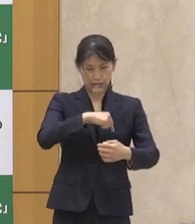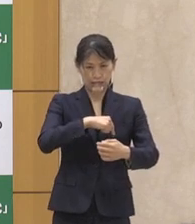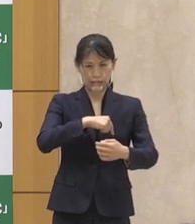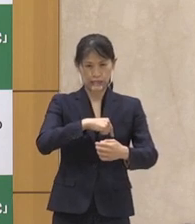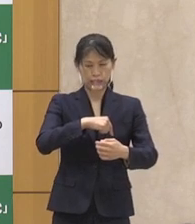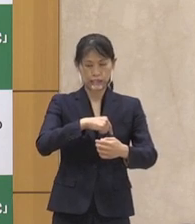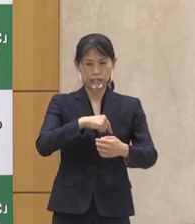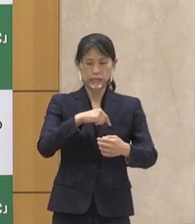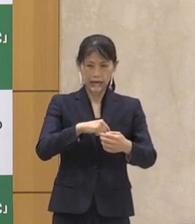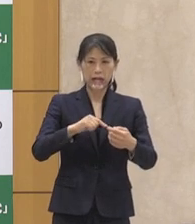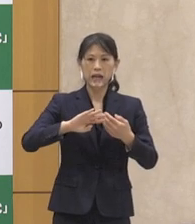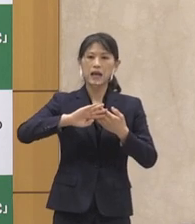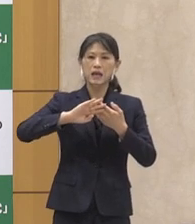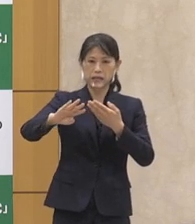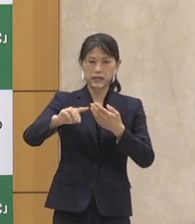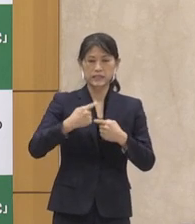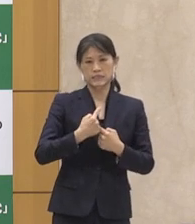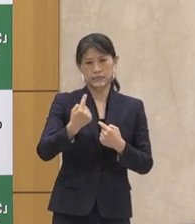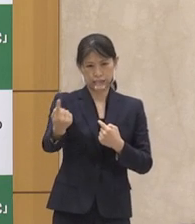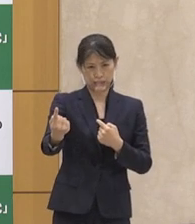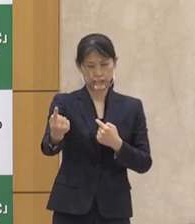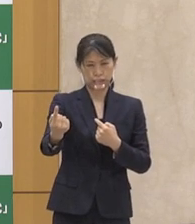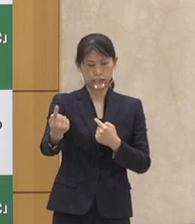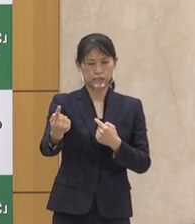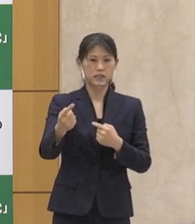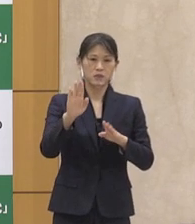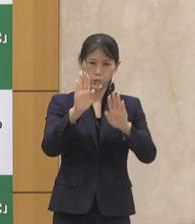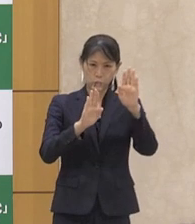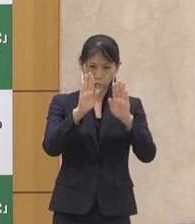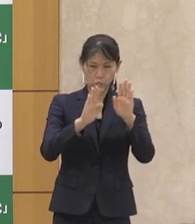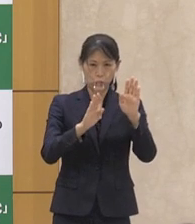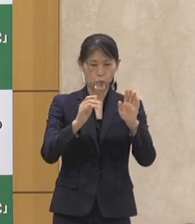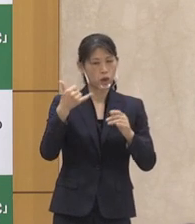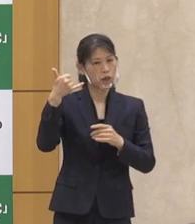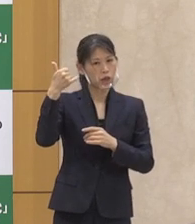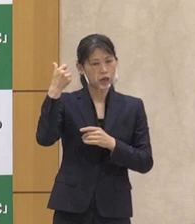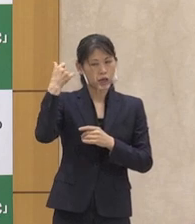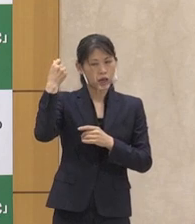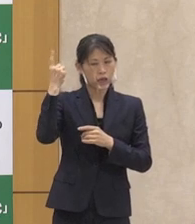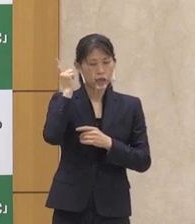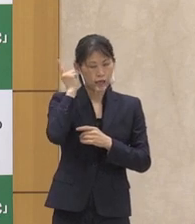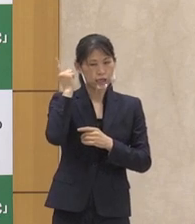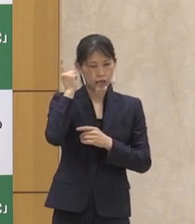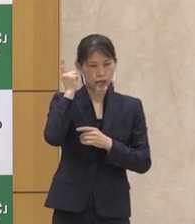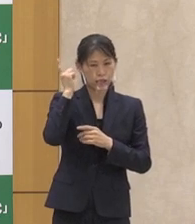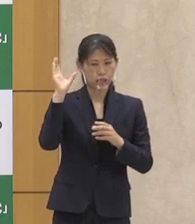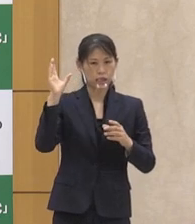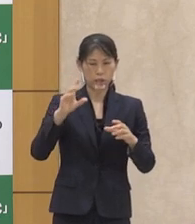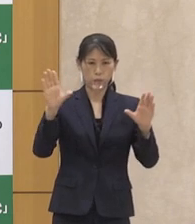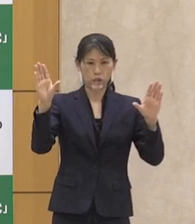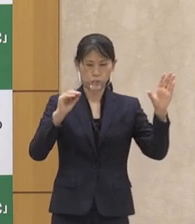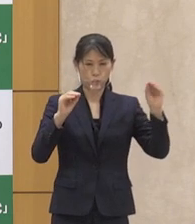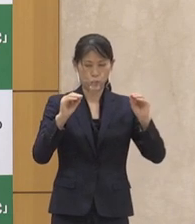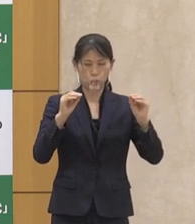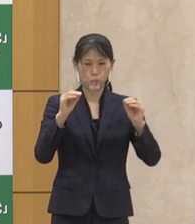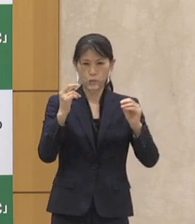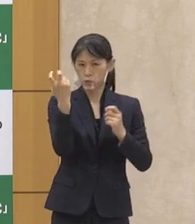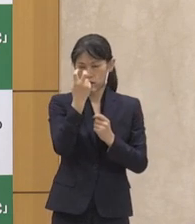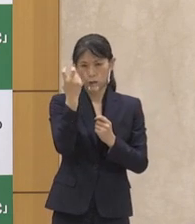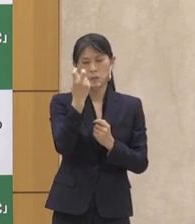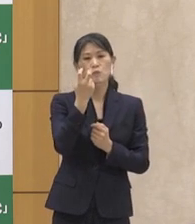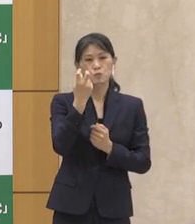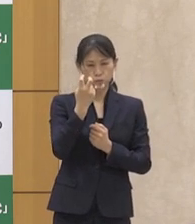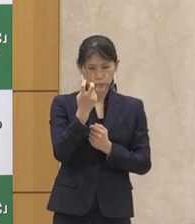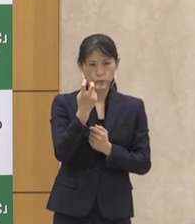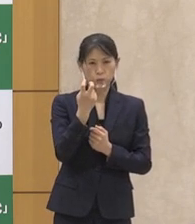者数につきまして、通信事業者のデータを活用した推計値を見ますと、緊急事態宣言が解除された5月以降、少し